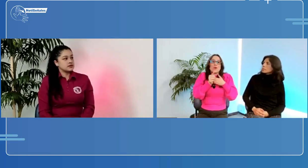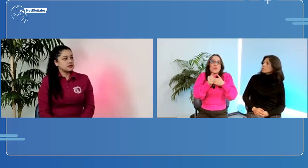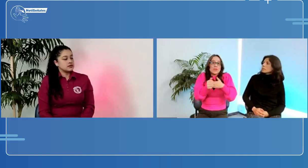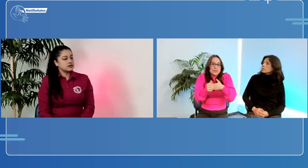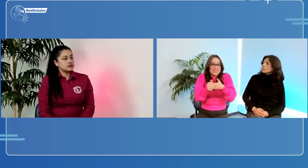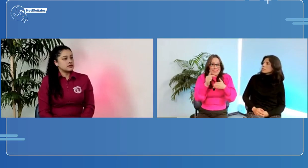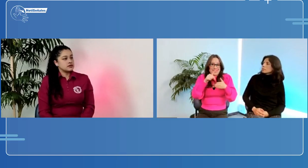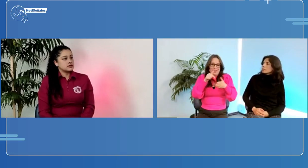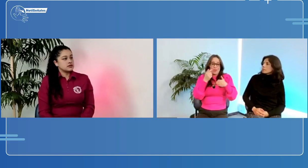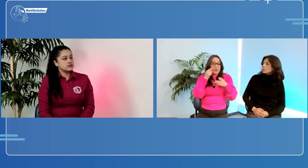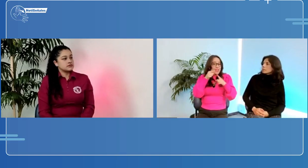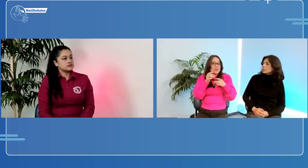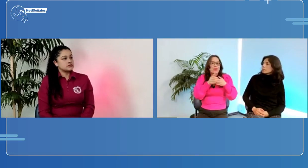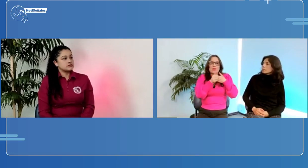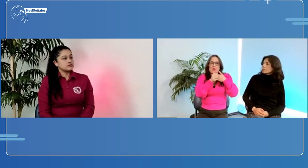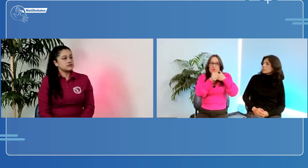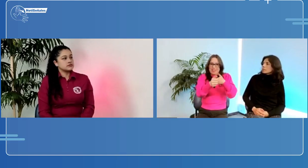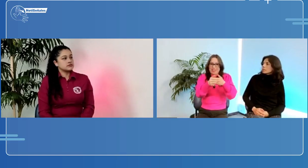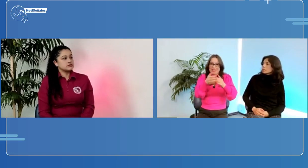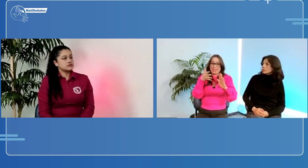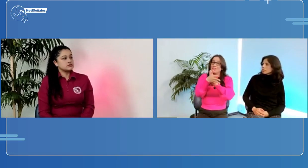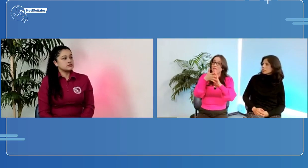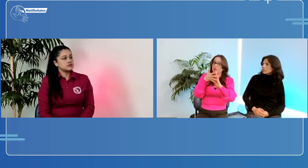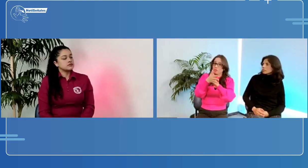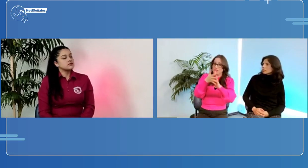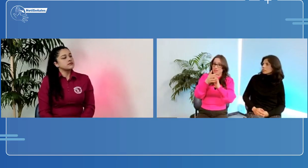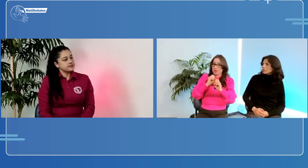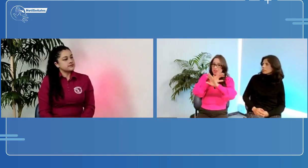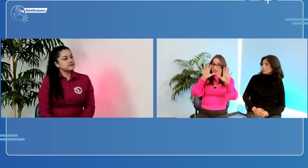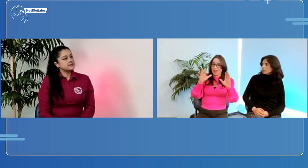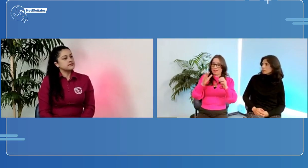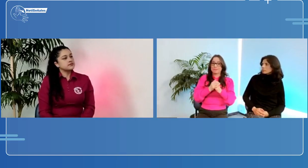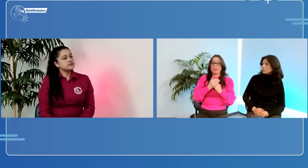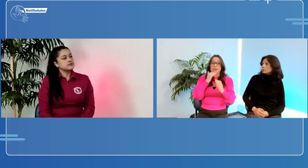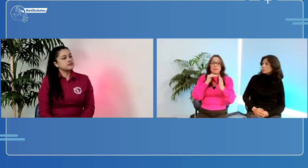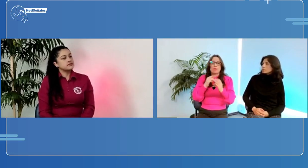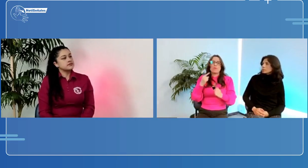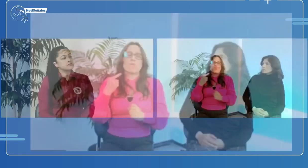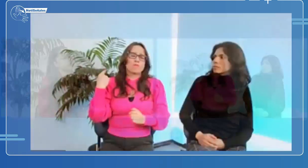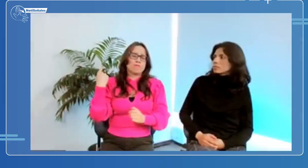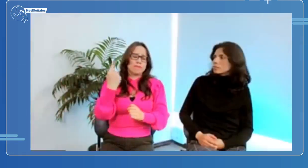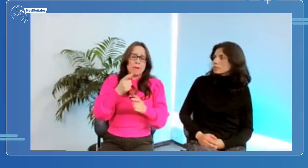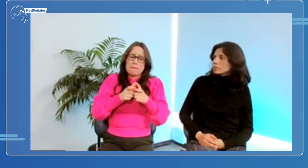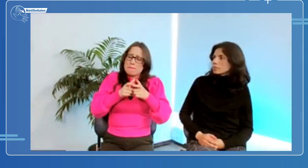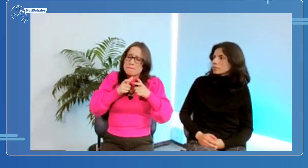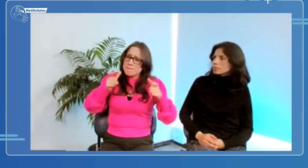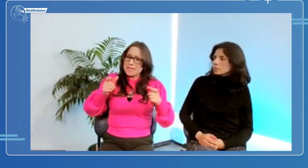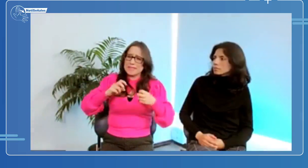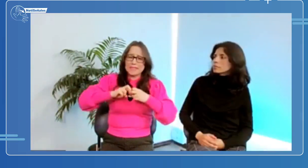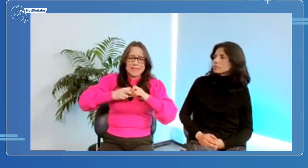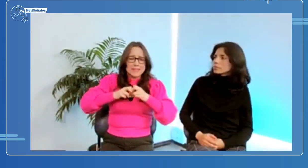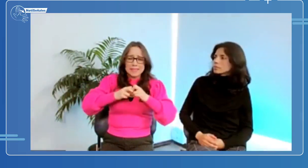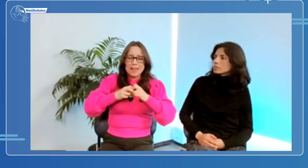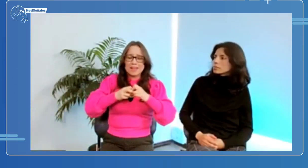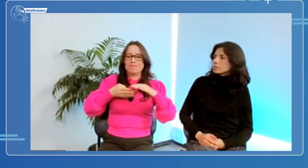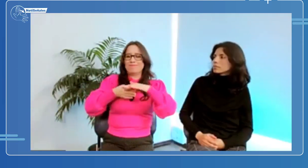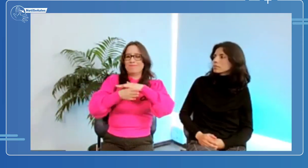interpretación del concepto. Nuestra orientación es informar Por ejemplo, la mayoría